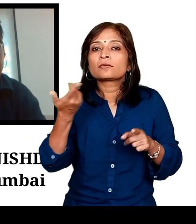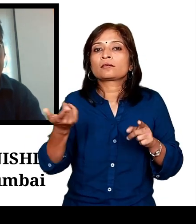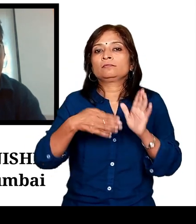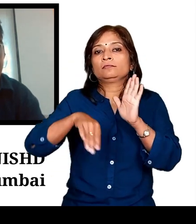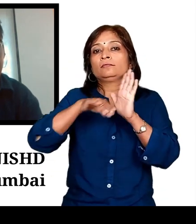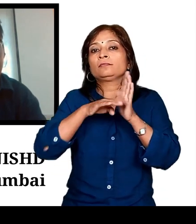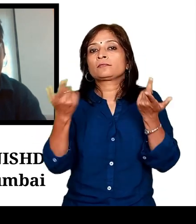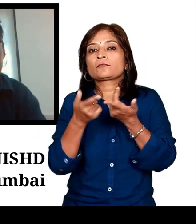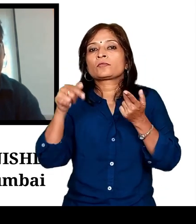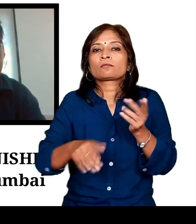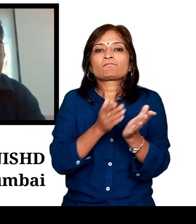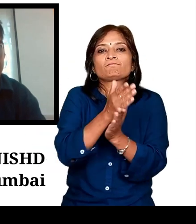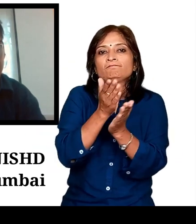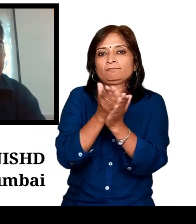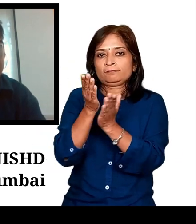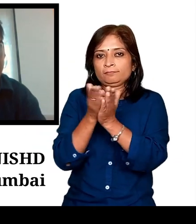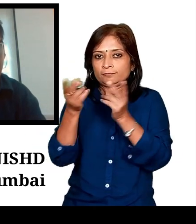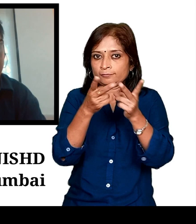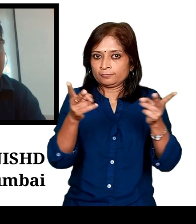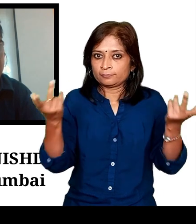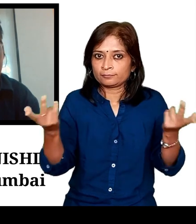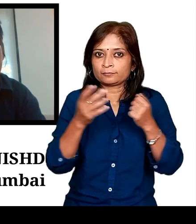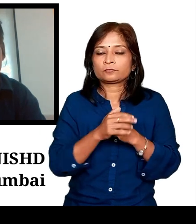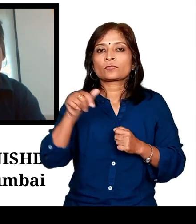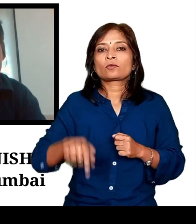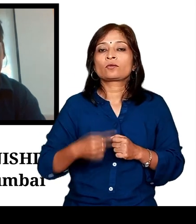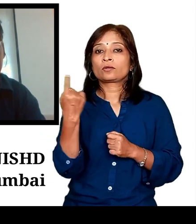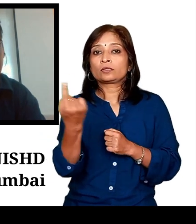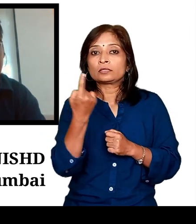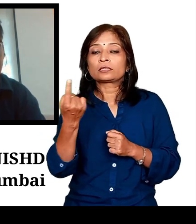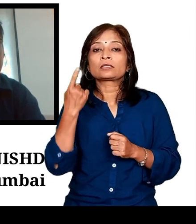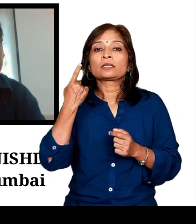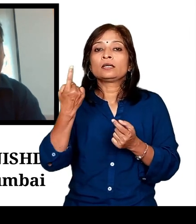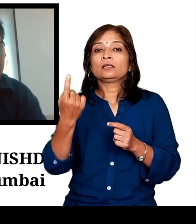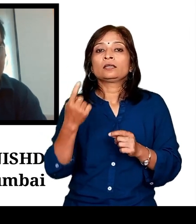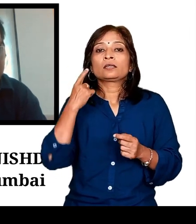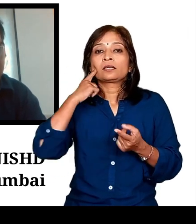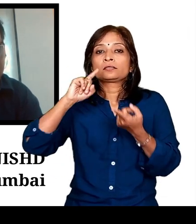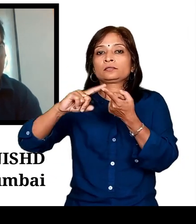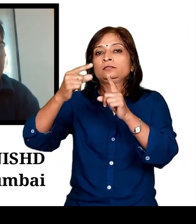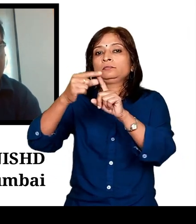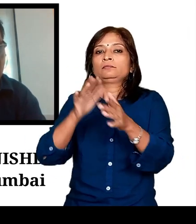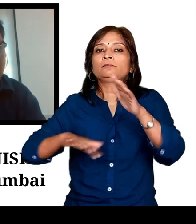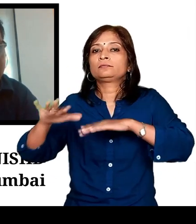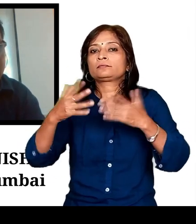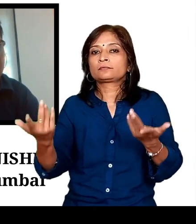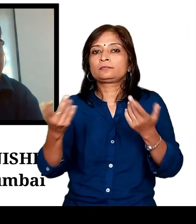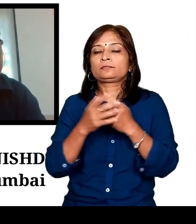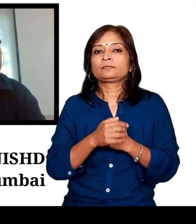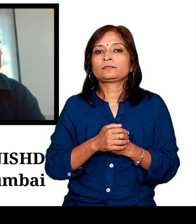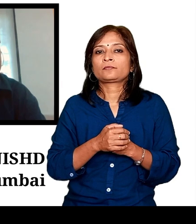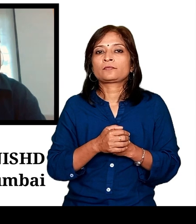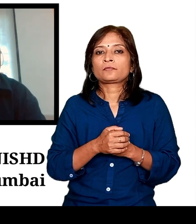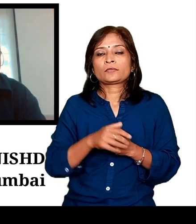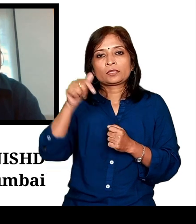तक देनी चाहिए और क्या प्रकार की थेरेपी देनी चाहिए और इंडिविजुअल प्लानिंग किस तरह से उनके लिए करना चाहिए, एक होता है।